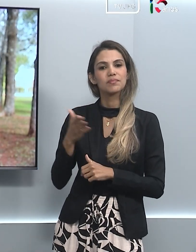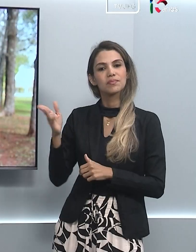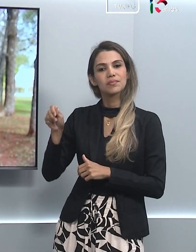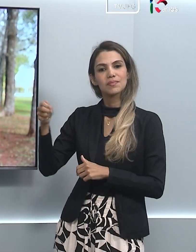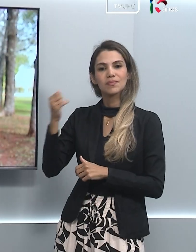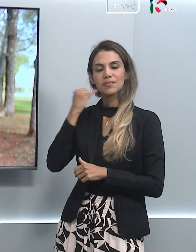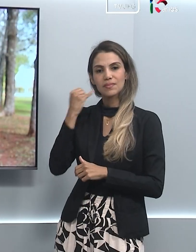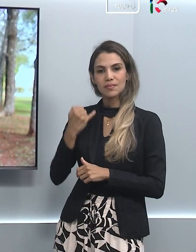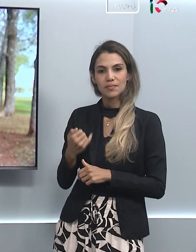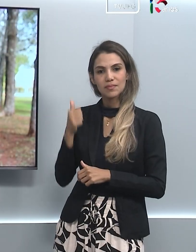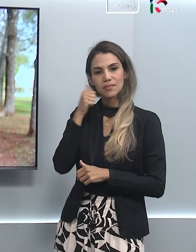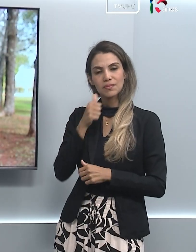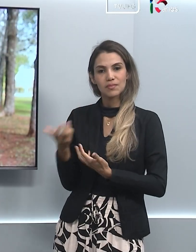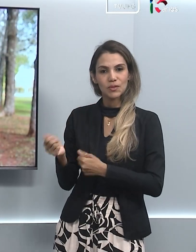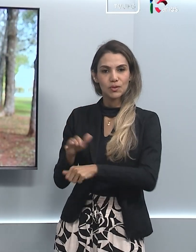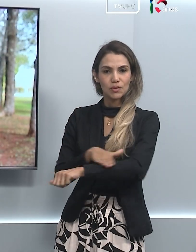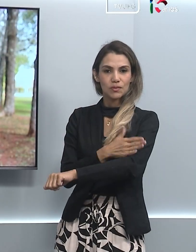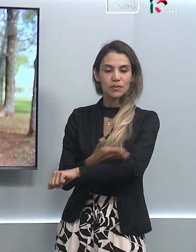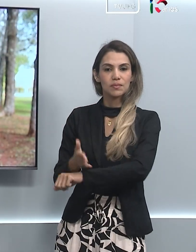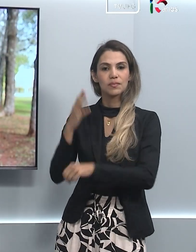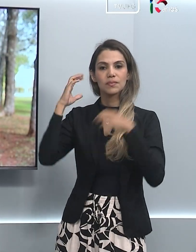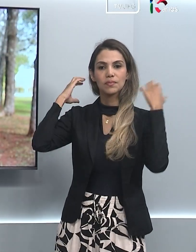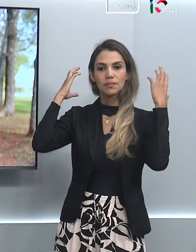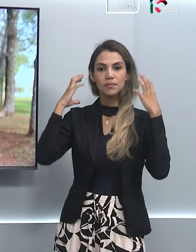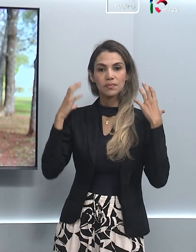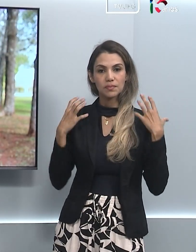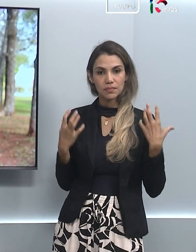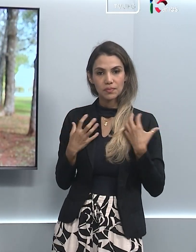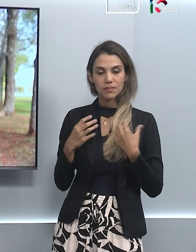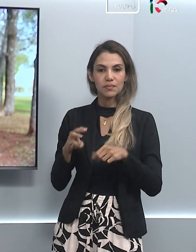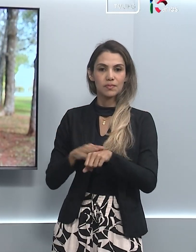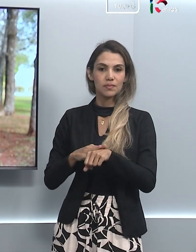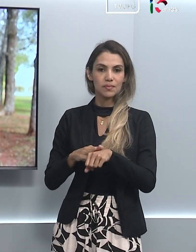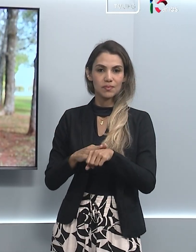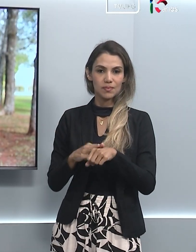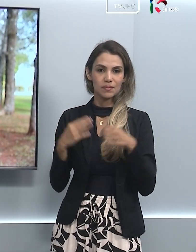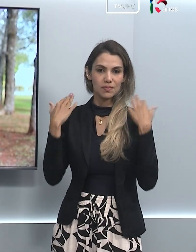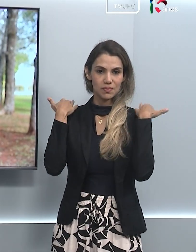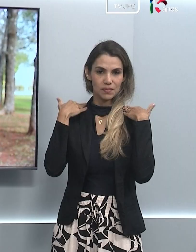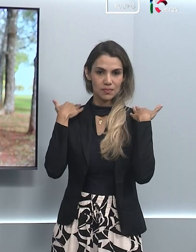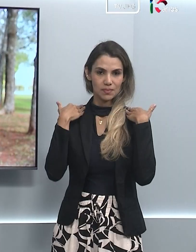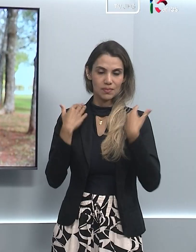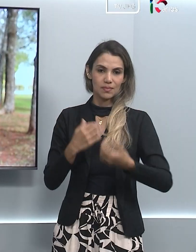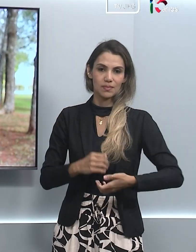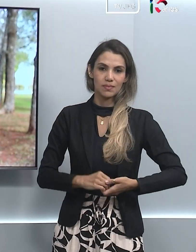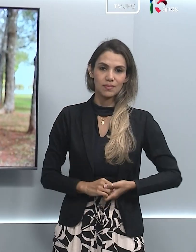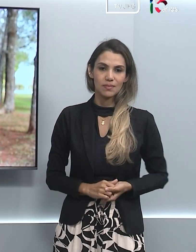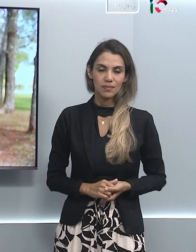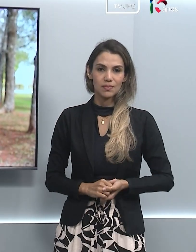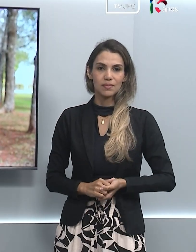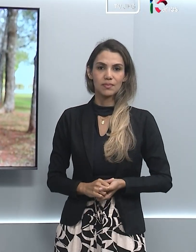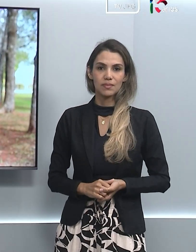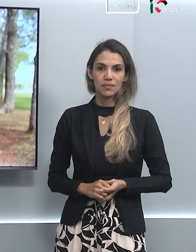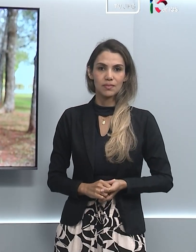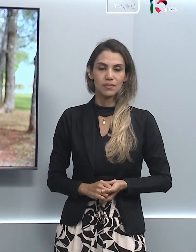Isabela Lima, uma jovem mulher branca de cabelos castanhos cacheados, um pouco acima da altura dos meus